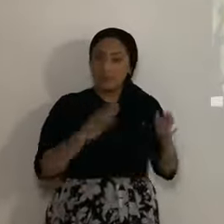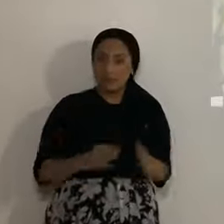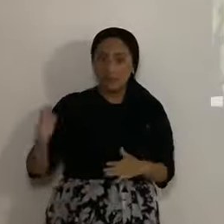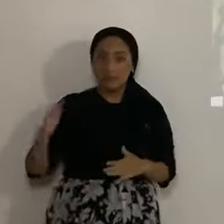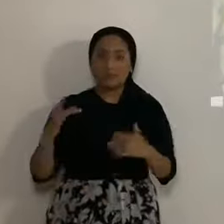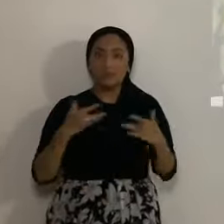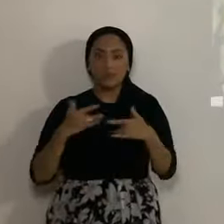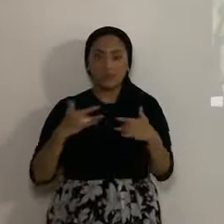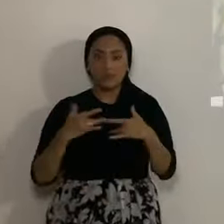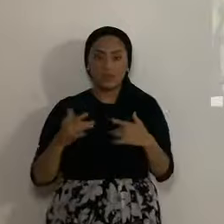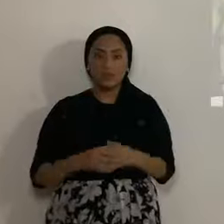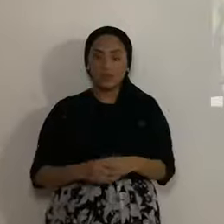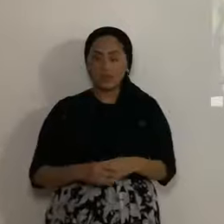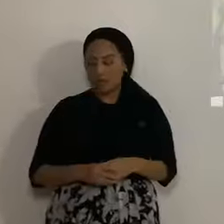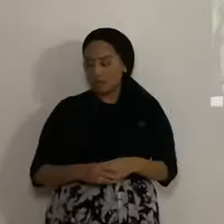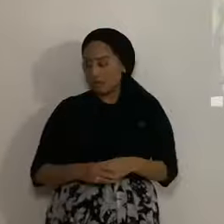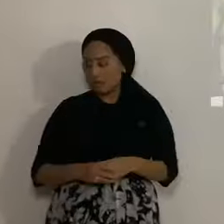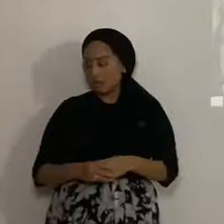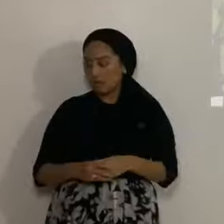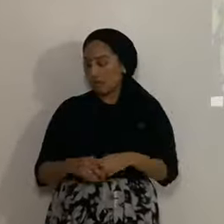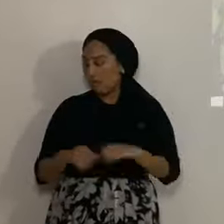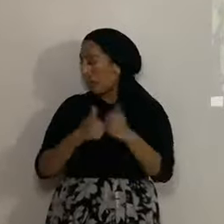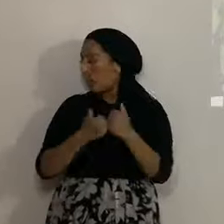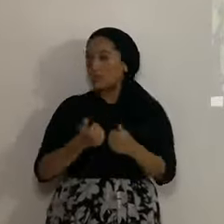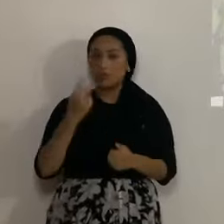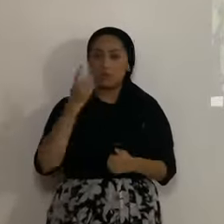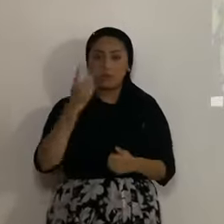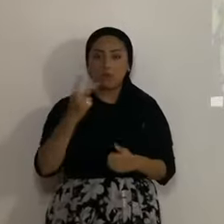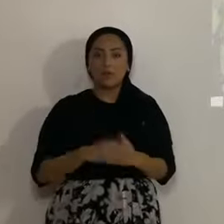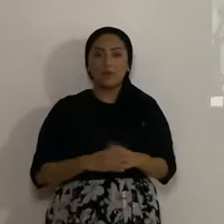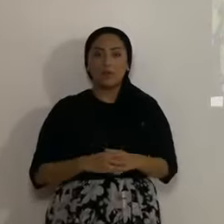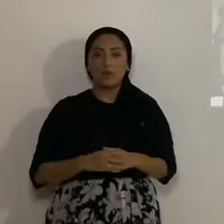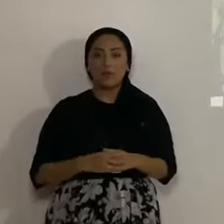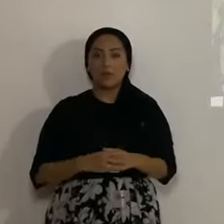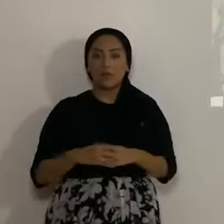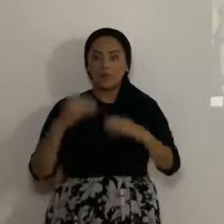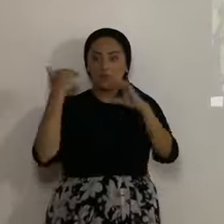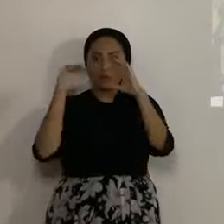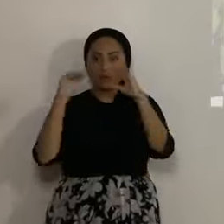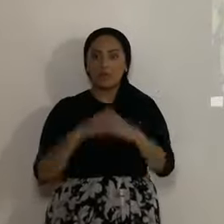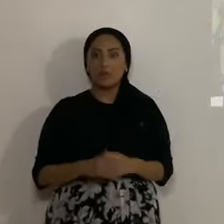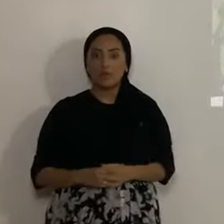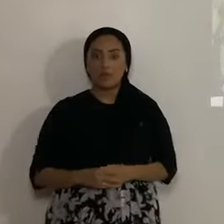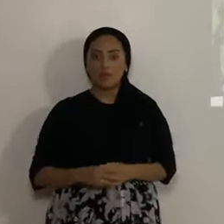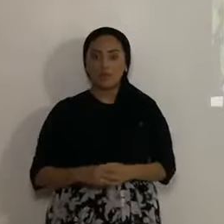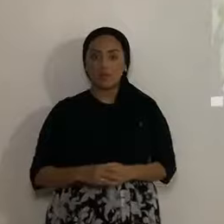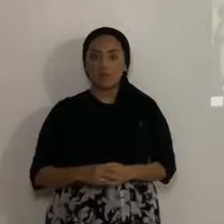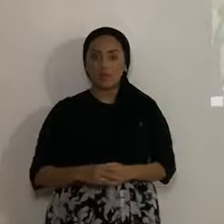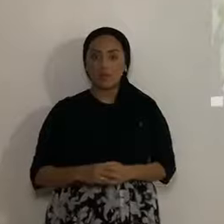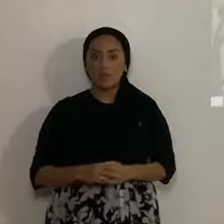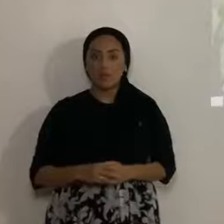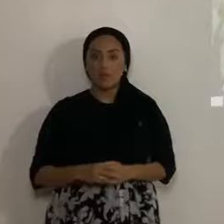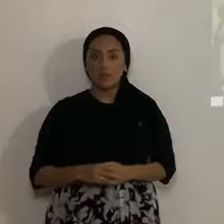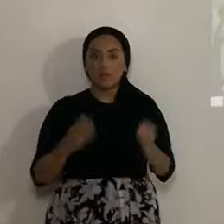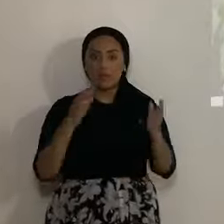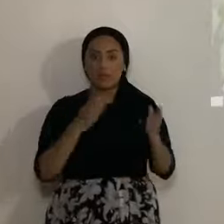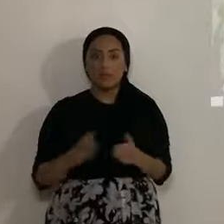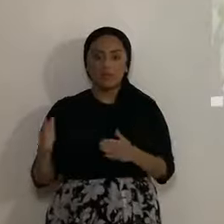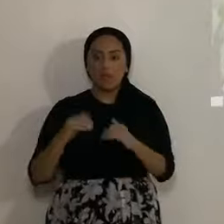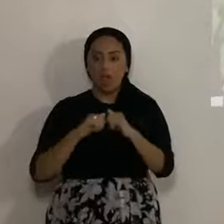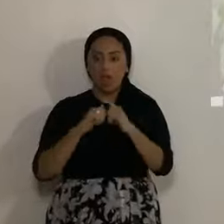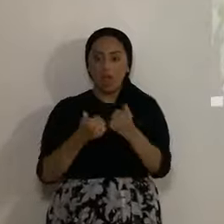la emoción con que se vio al mensajero. Es decir, depende como